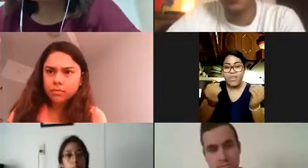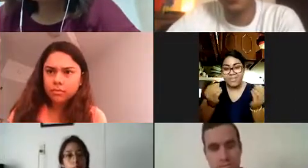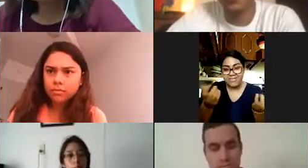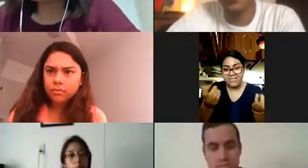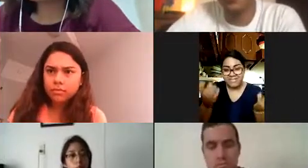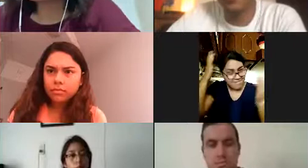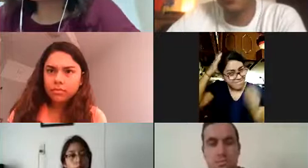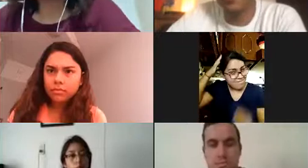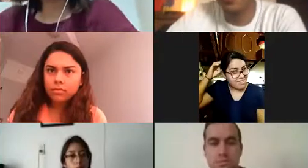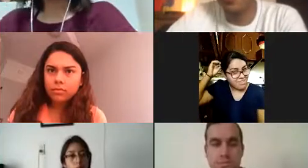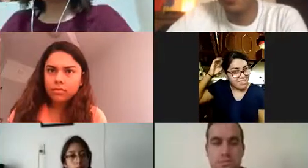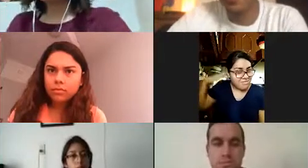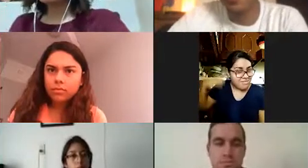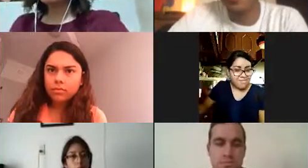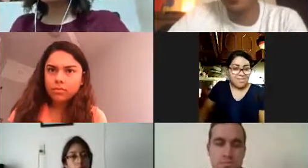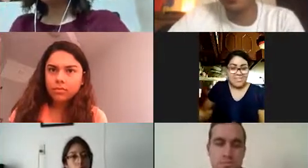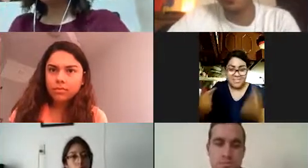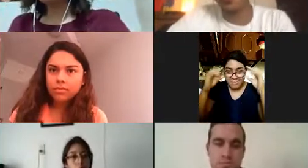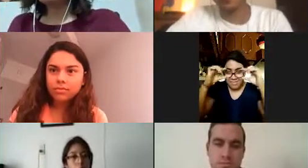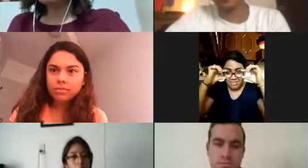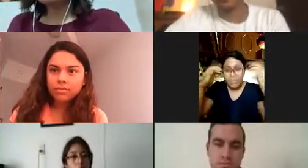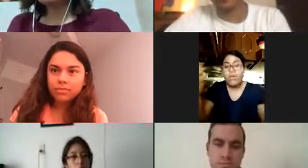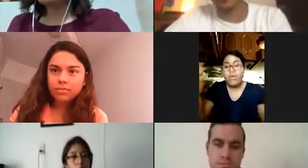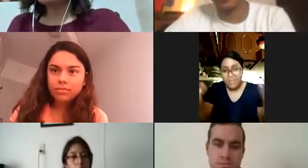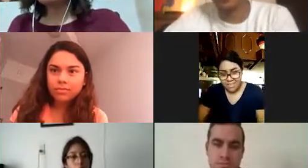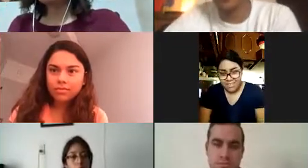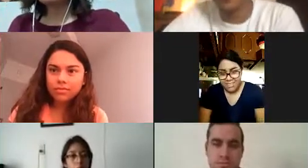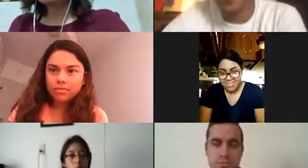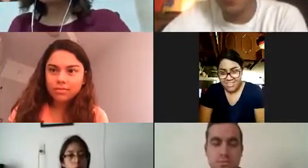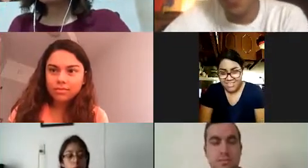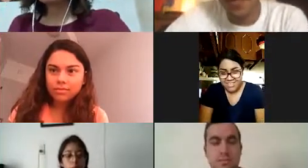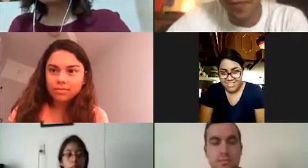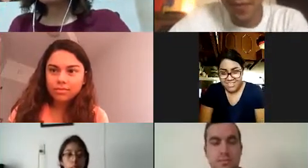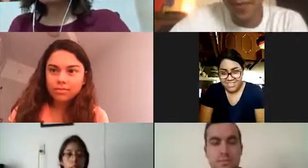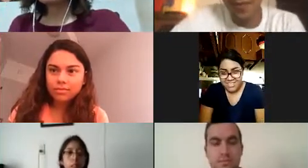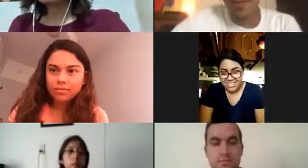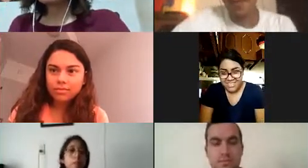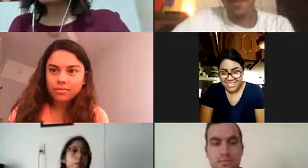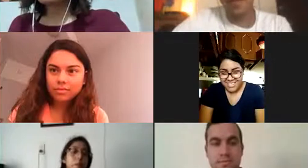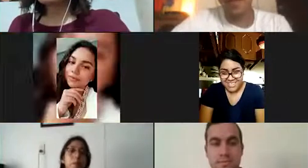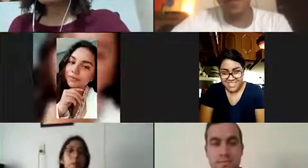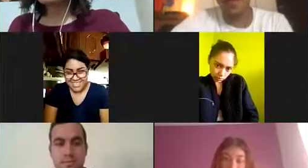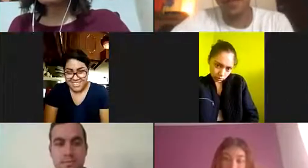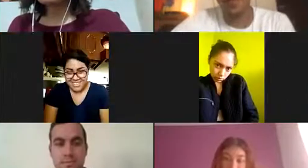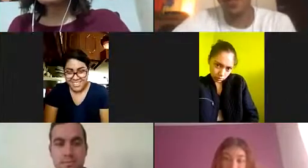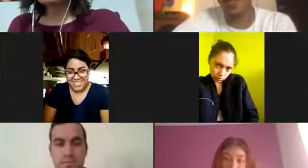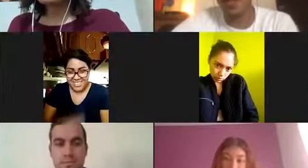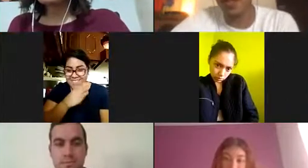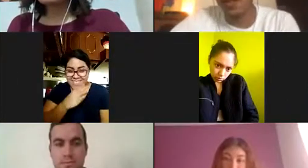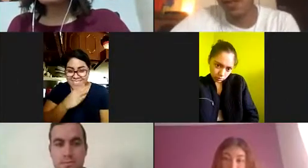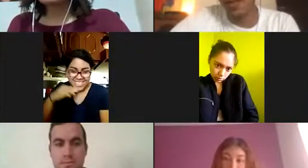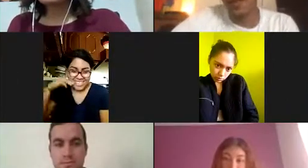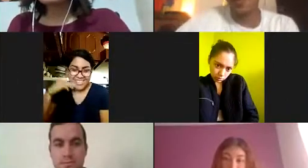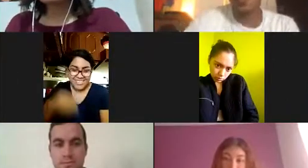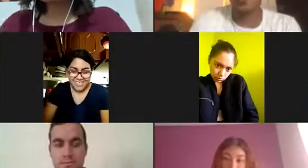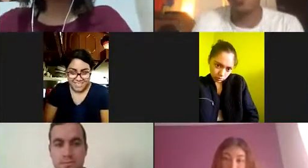O Nancy, o Nancy, o Nancy, no sé. La seña que ustedes hayan elegido. Y ya ella se las... Bueno,